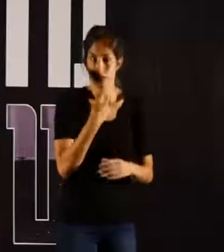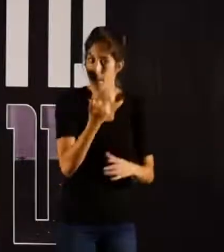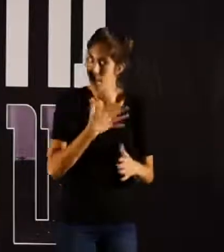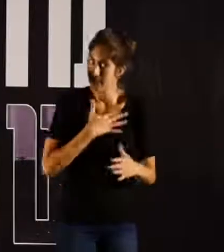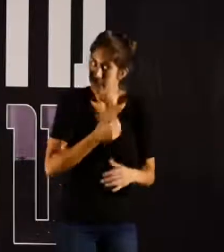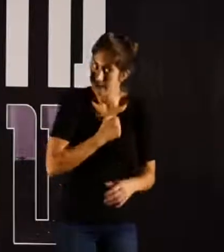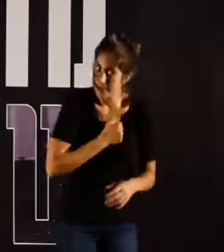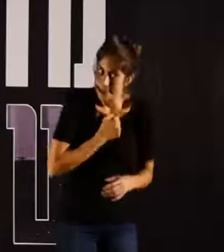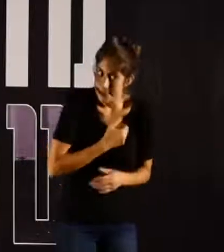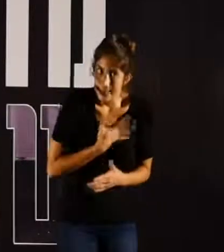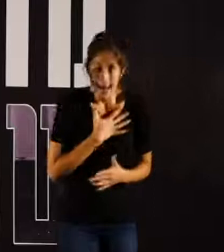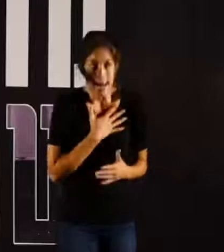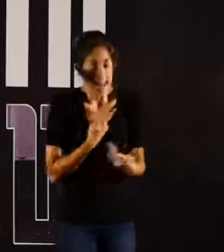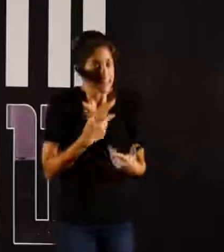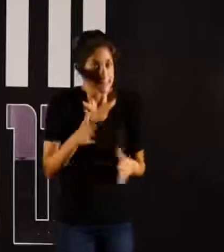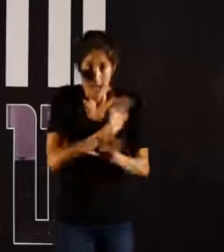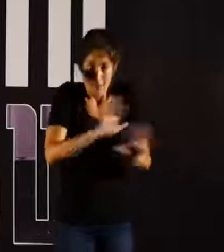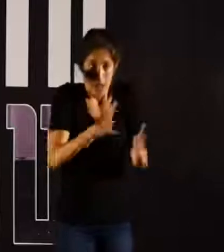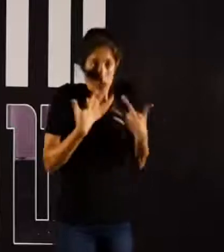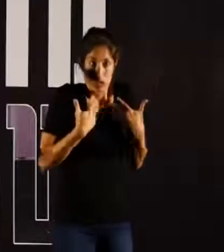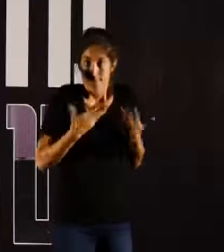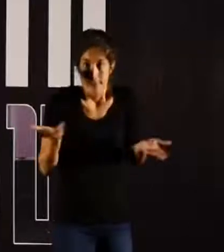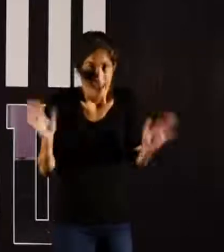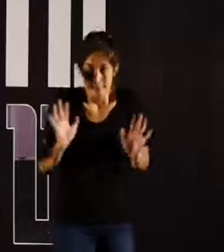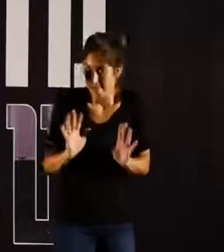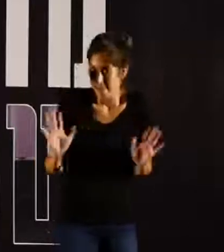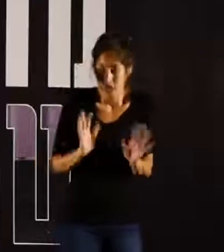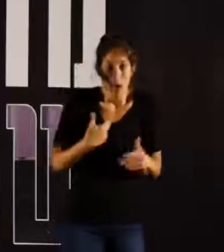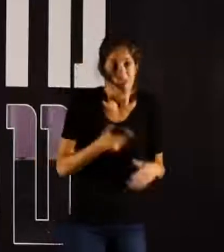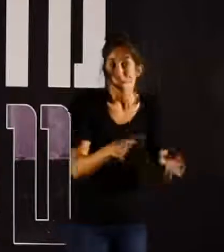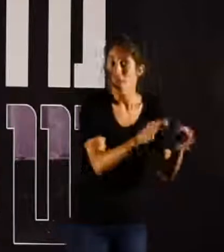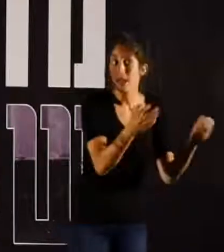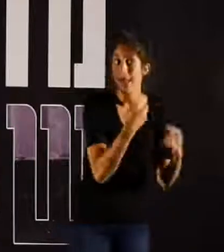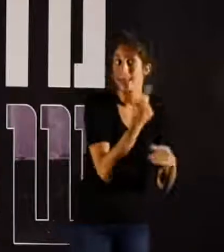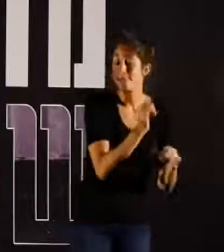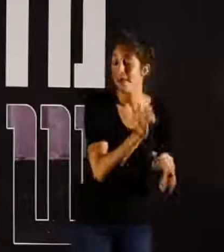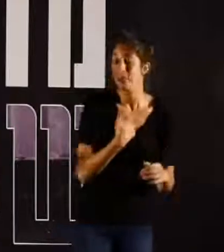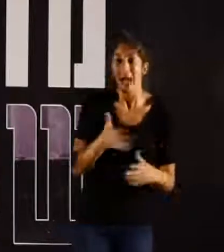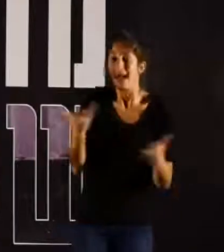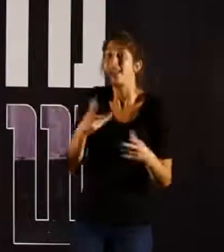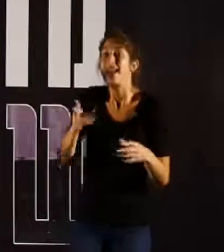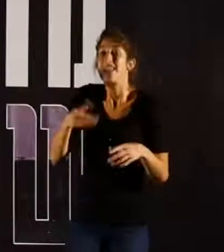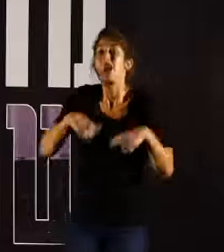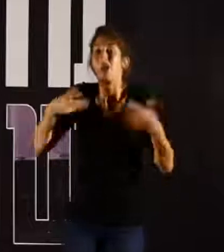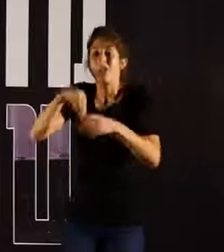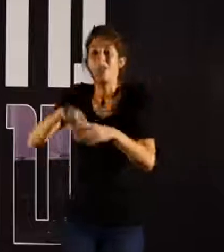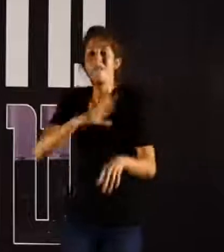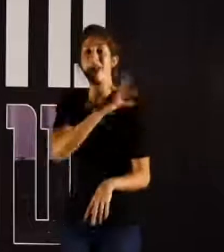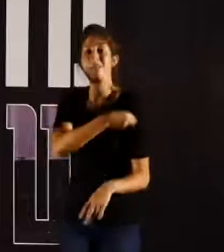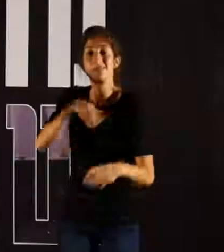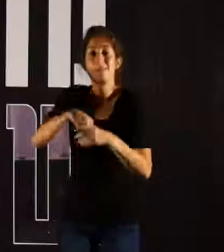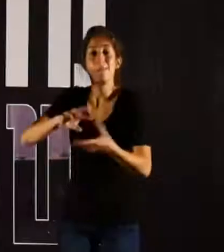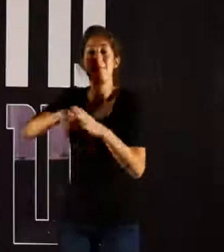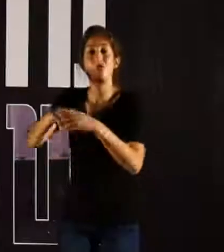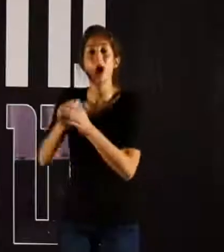נורא מתנצל, אבל אף אחד לא סיפר לנו על זה. הוא מתחיל לספר איך זה להיות פלסטיני בתוך שכם, שיש לו את